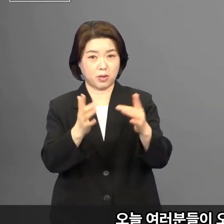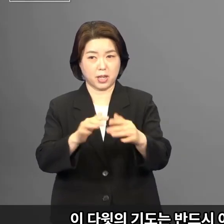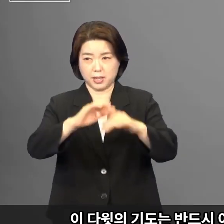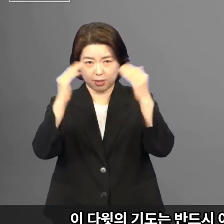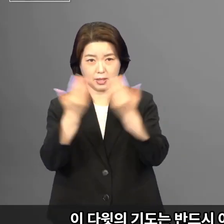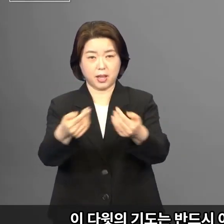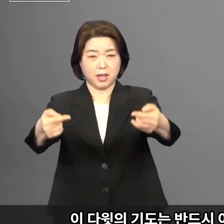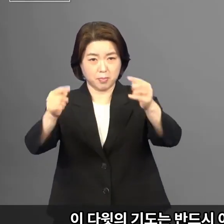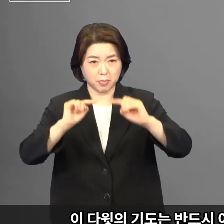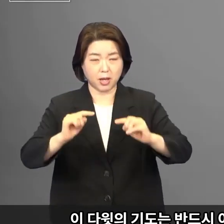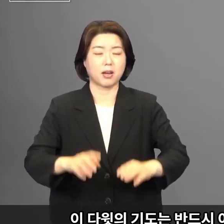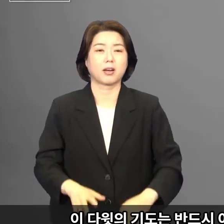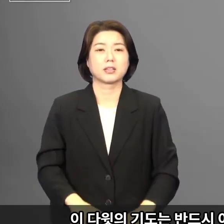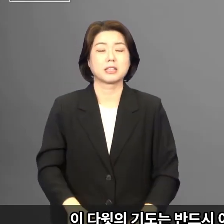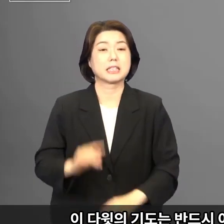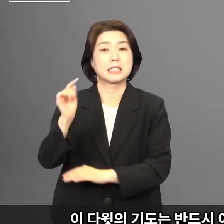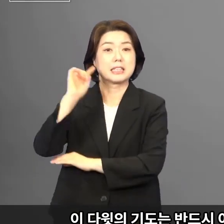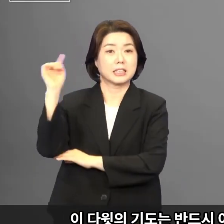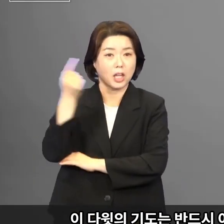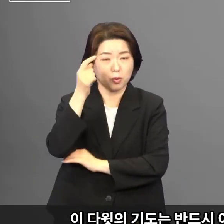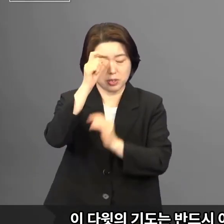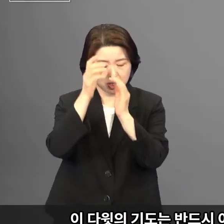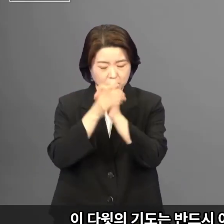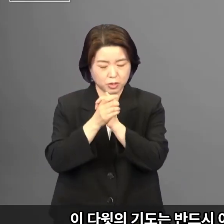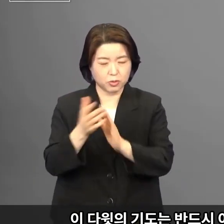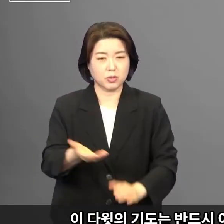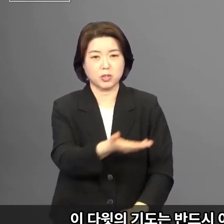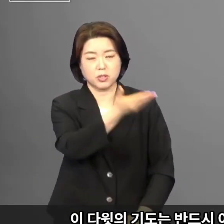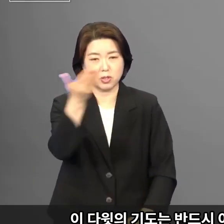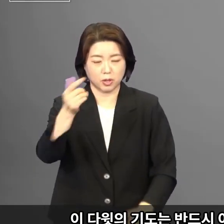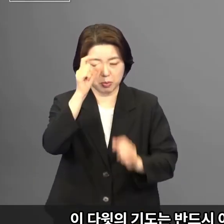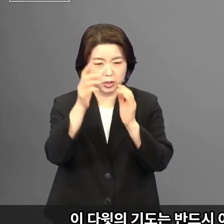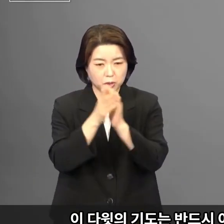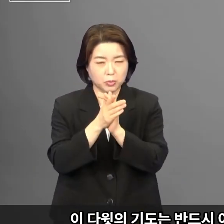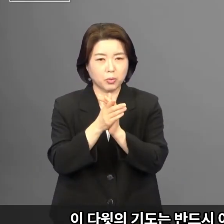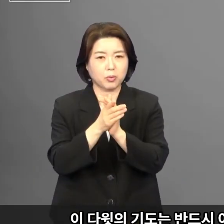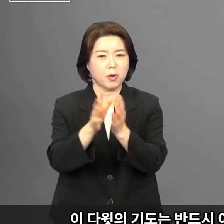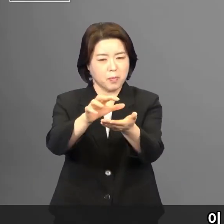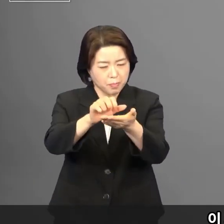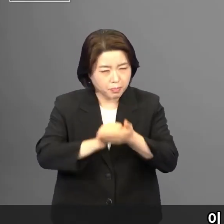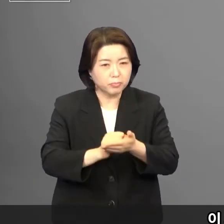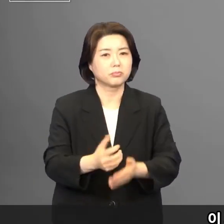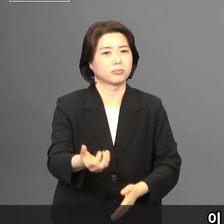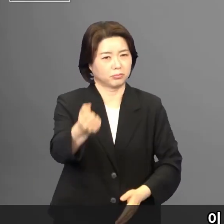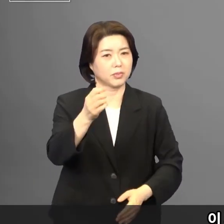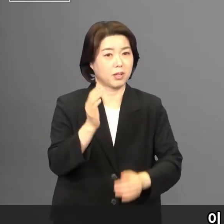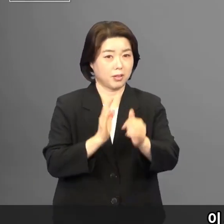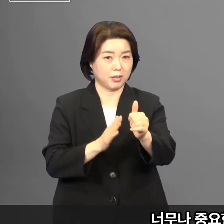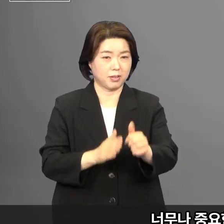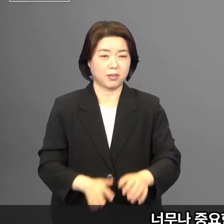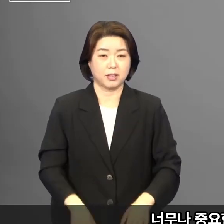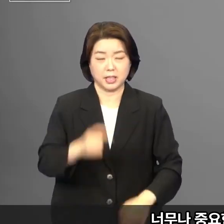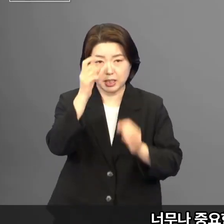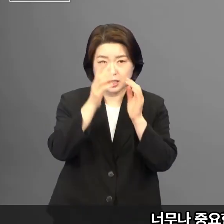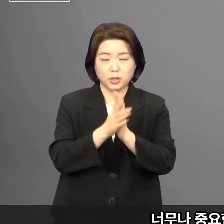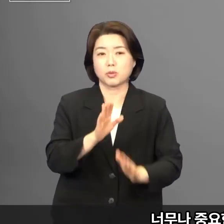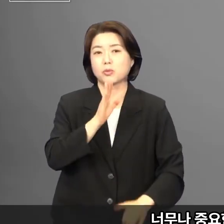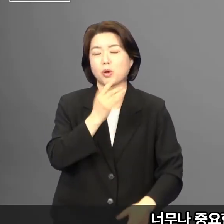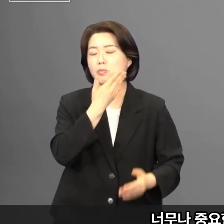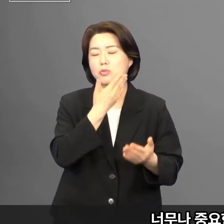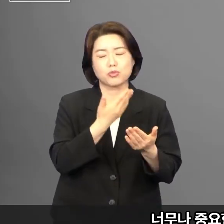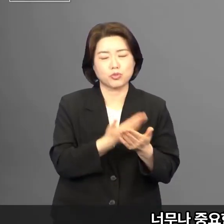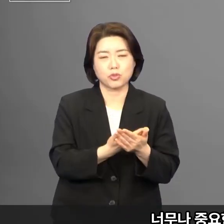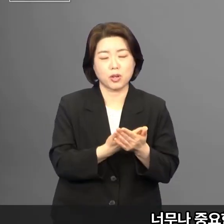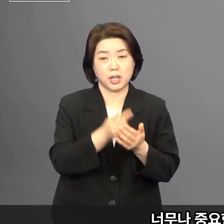포함해서 이 다윗의 기도는 반드시 여러분의 기도로 만드셔야 됩니다. 이 기도는요, 너무나 중요한